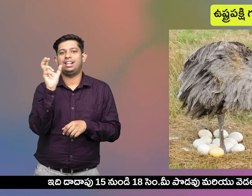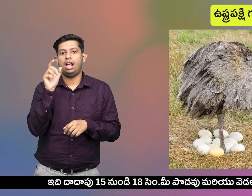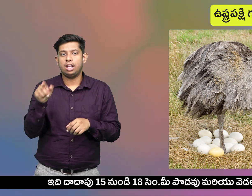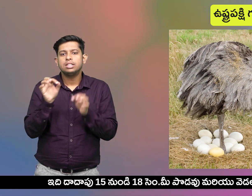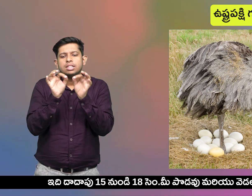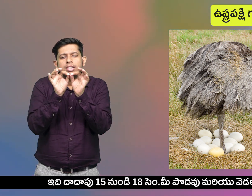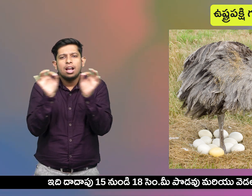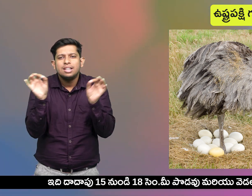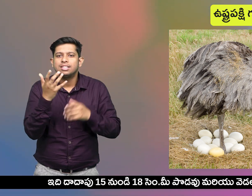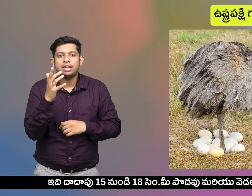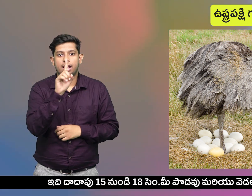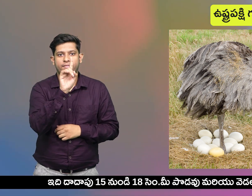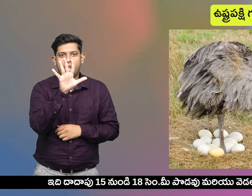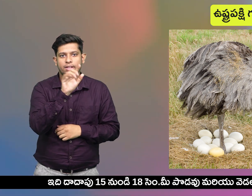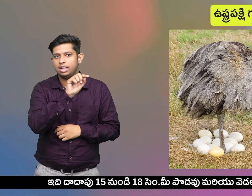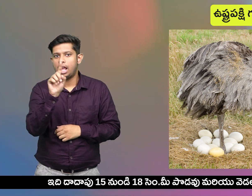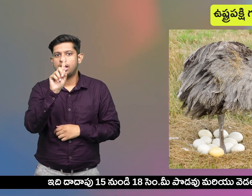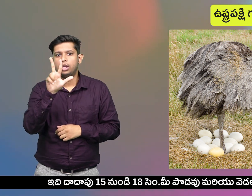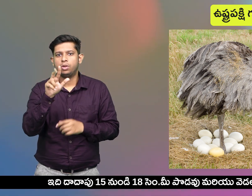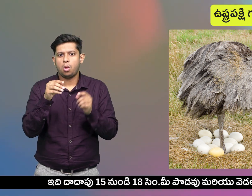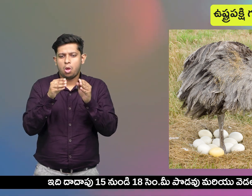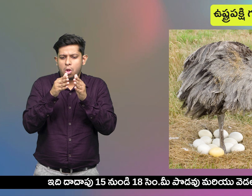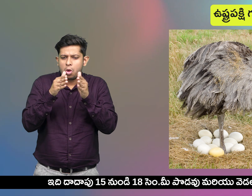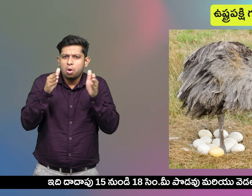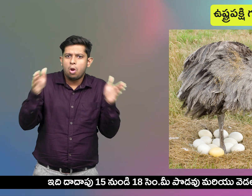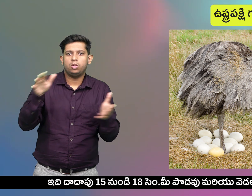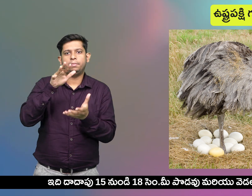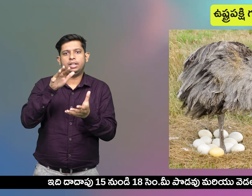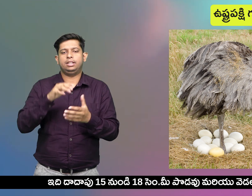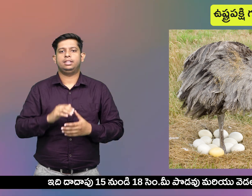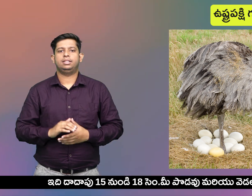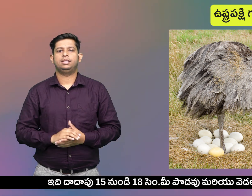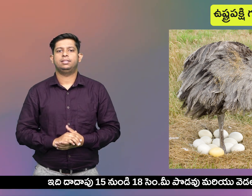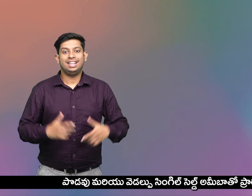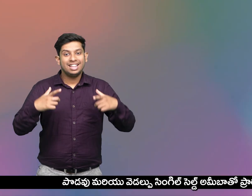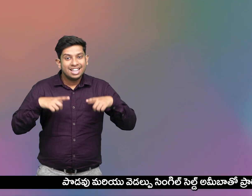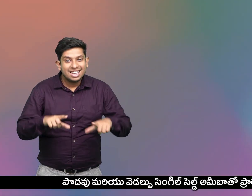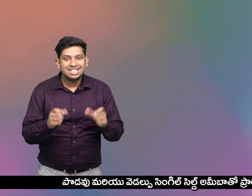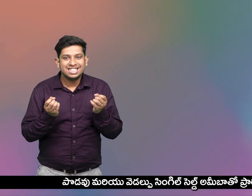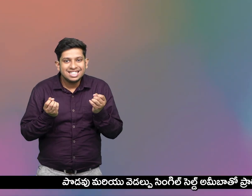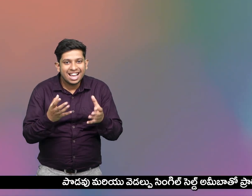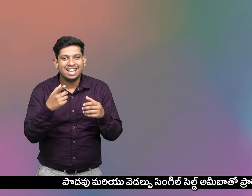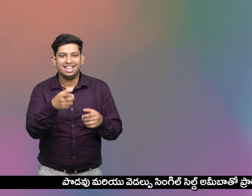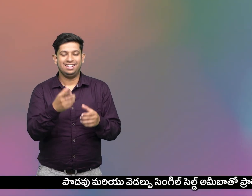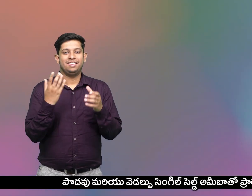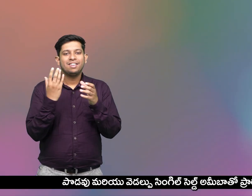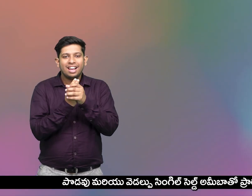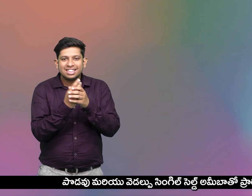15 నుండి 18 సెంటీమీటర్ల పొడవు మరియు వెడల్పు ఉంటుంది. పొడవు మరియు వెడల్పు. సింగిల్